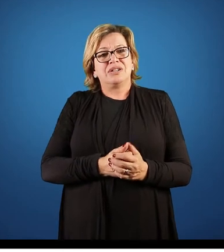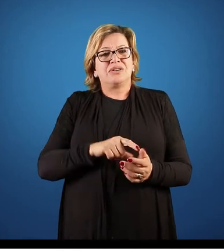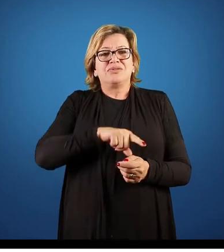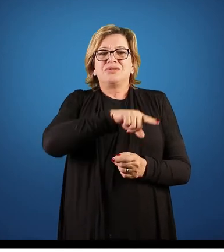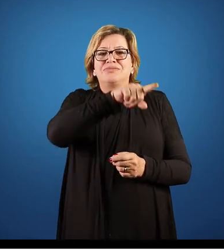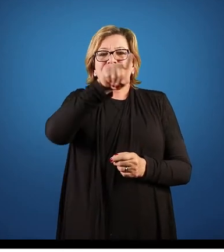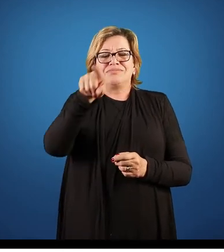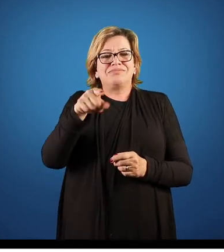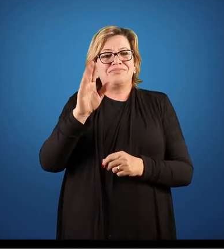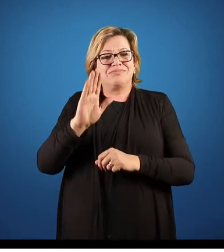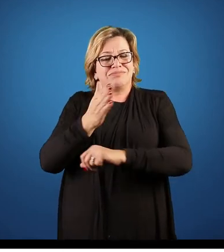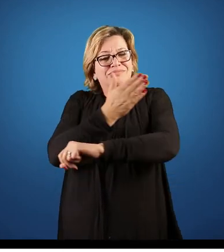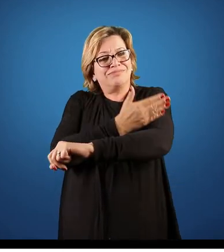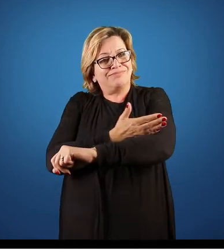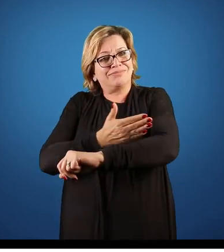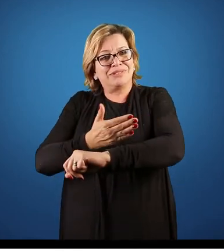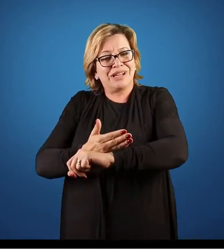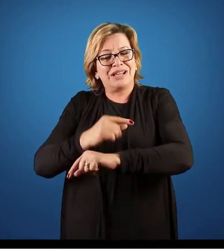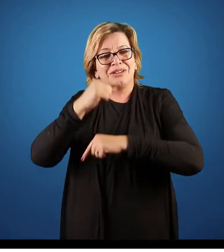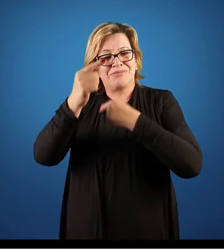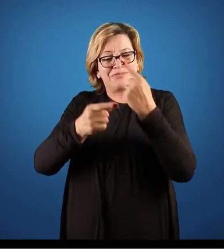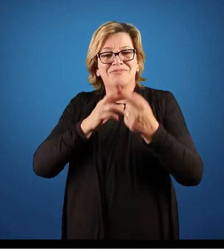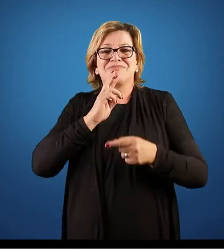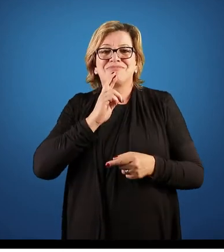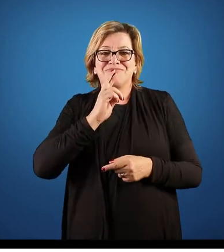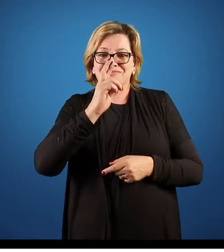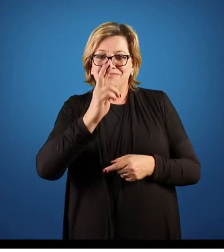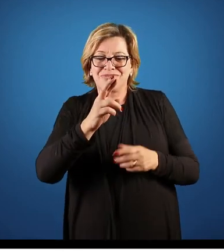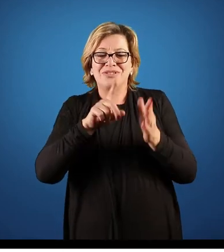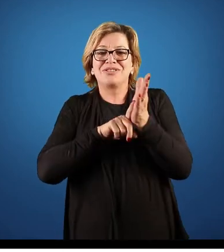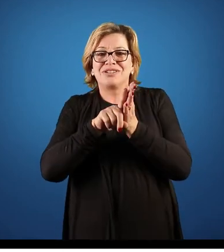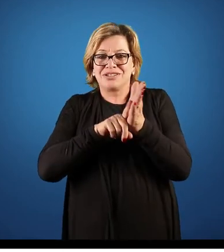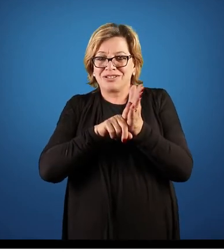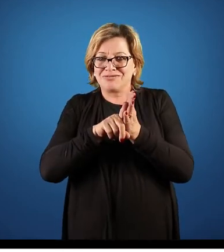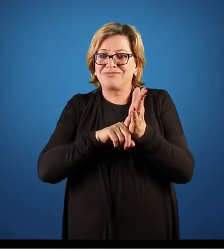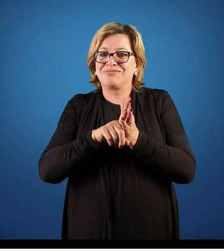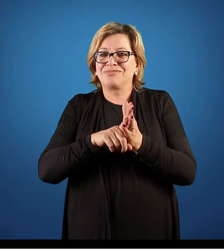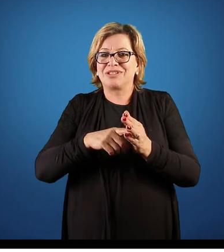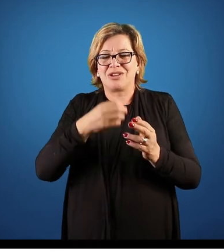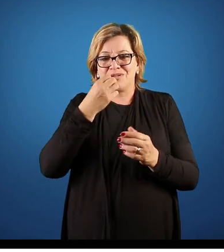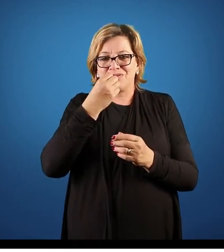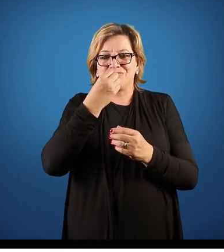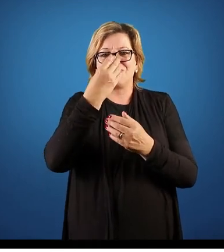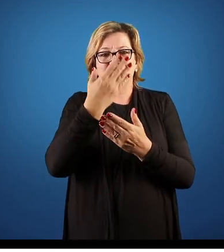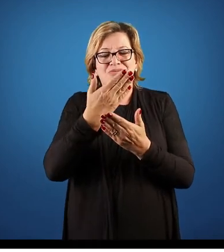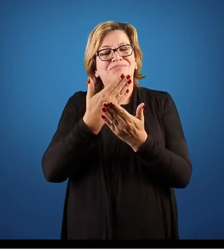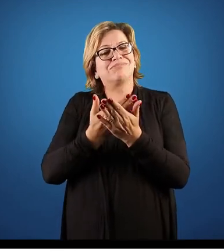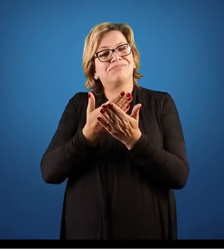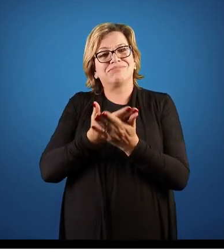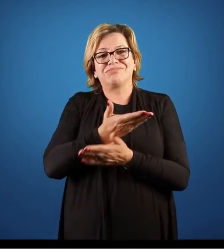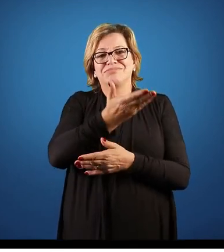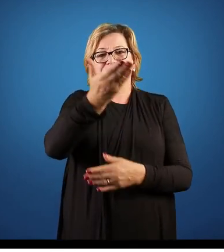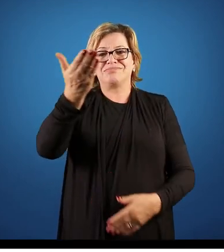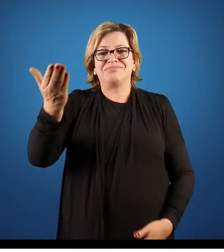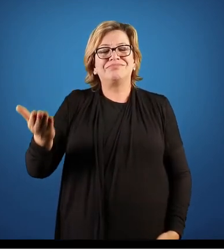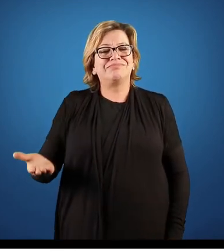seja tão acostumado agora só respondem um questionário né no final dessa unidade bons estudos a todos